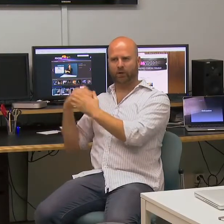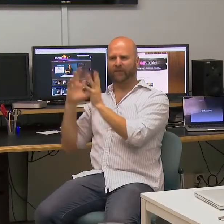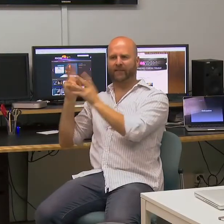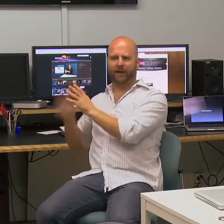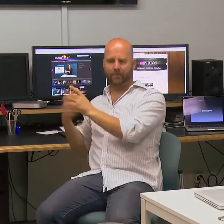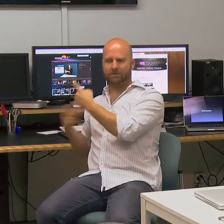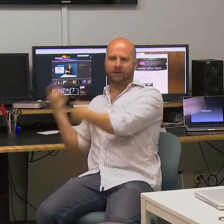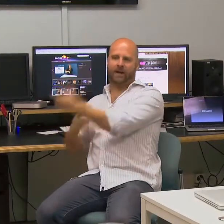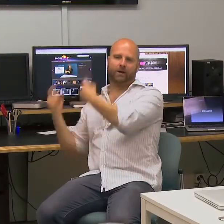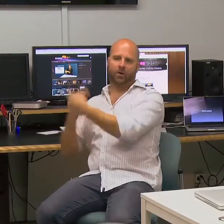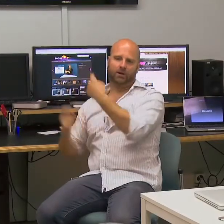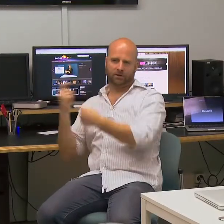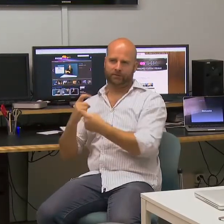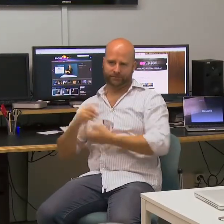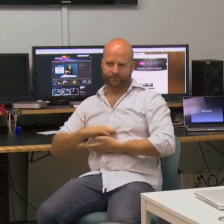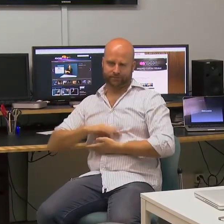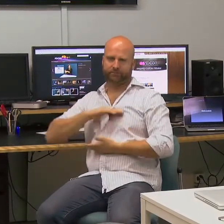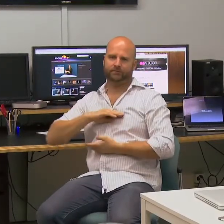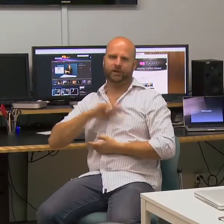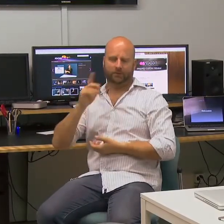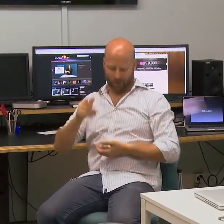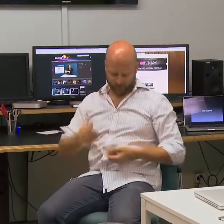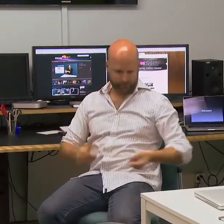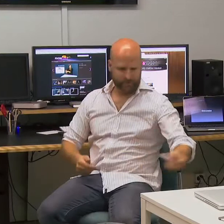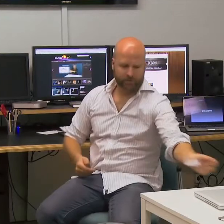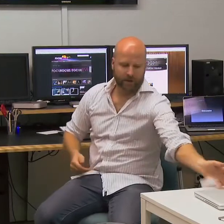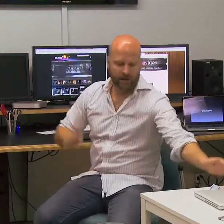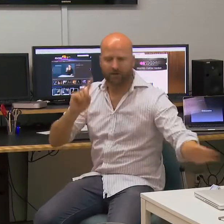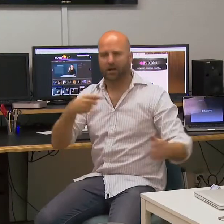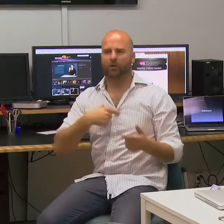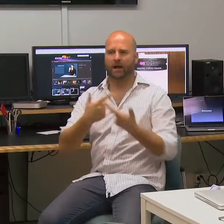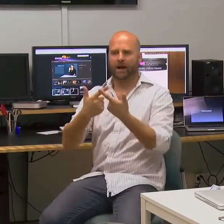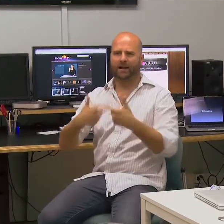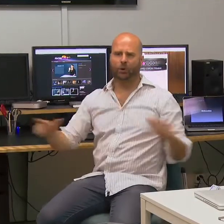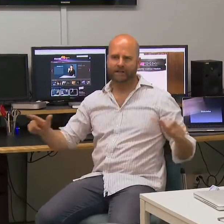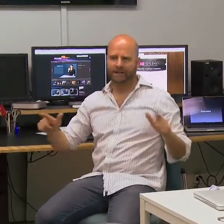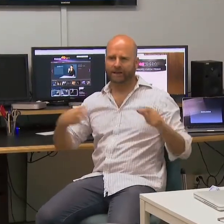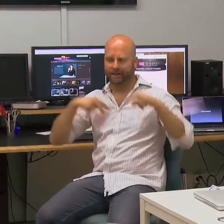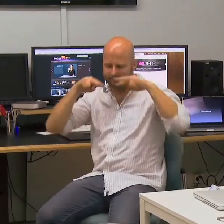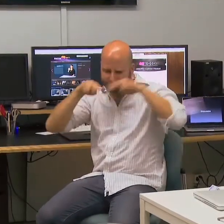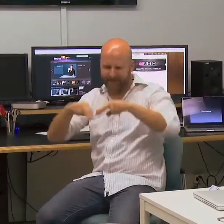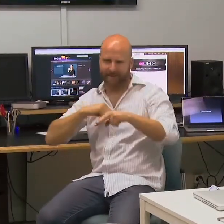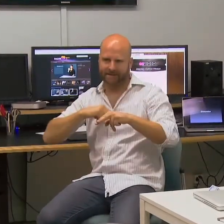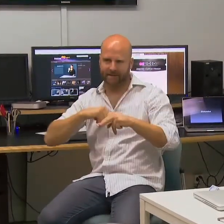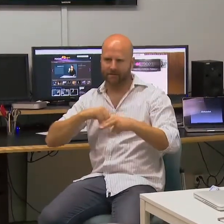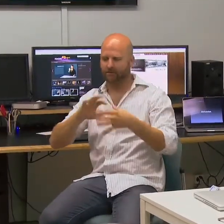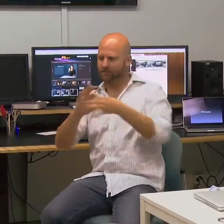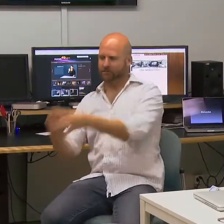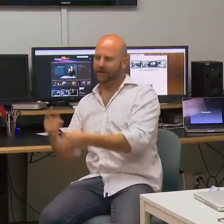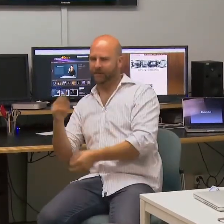das war meine letzte, also habe ich wie auch viel aufgeholt in dieser Bildung über Linguistik und